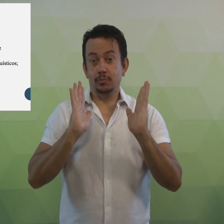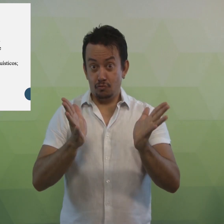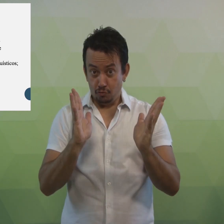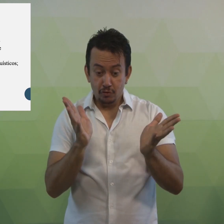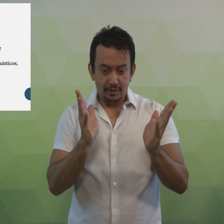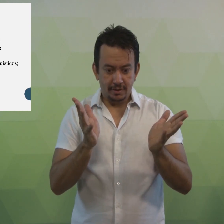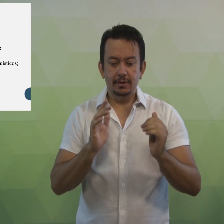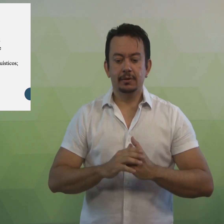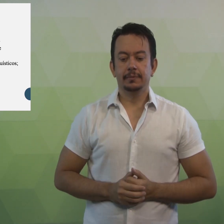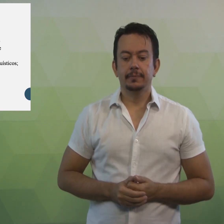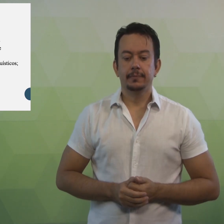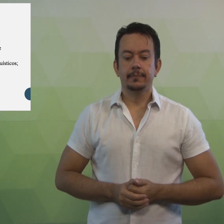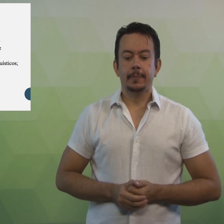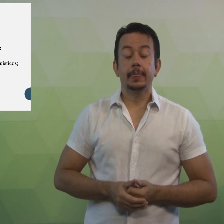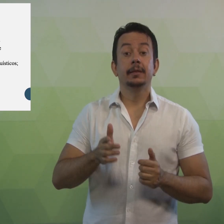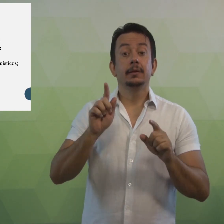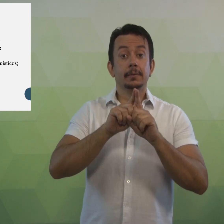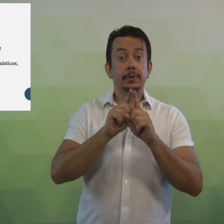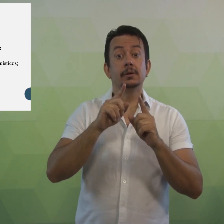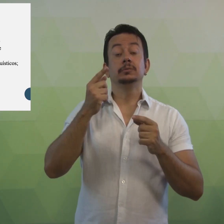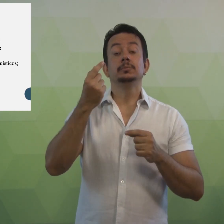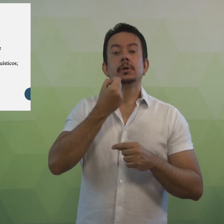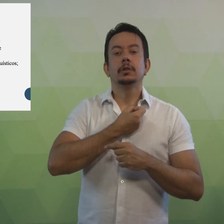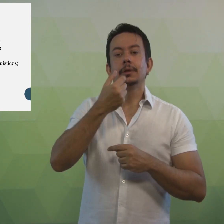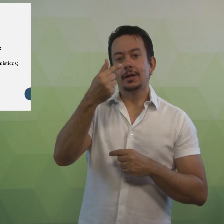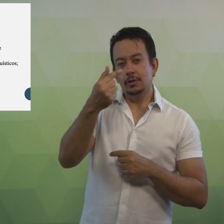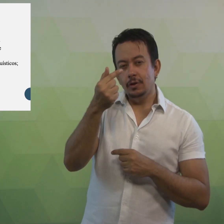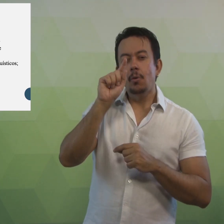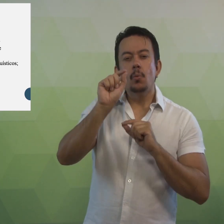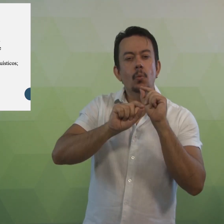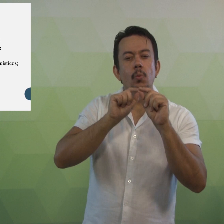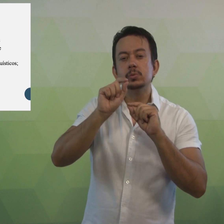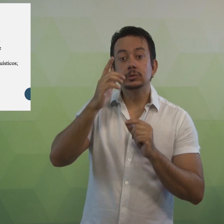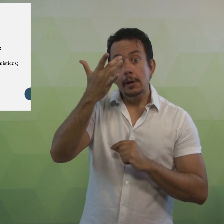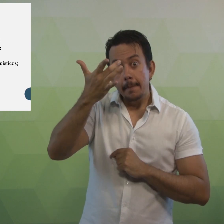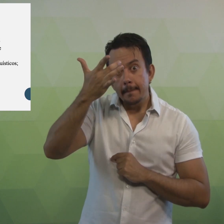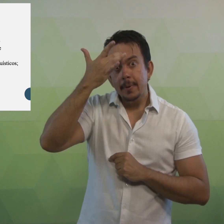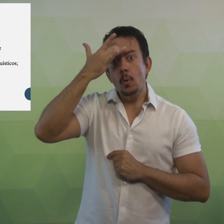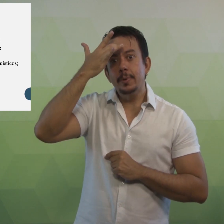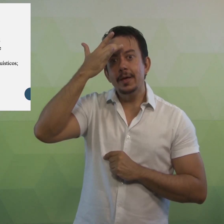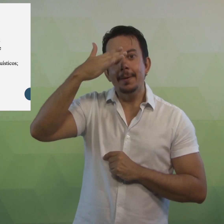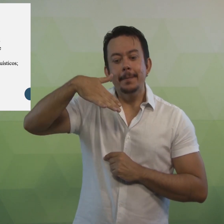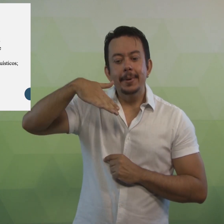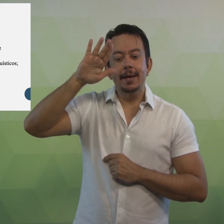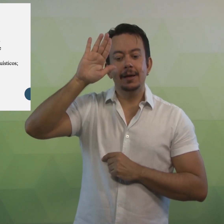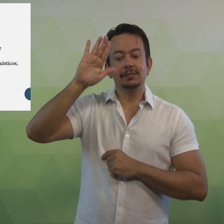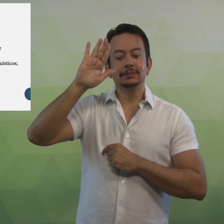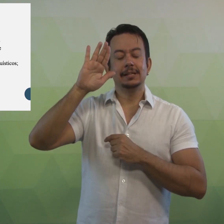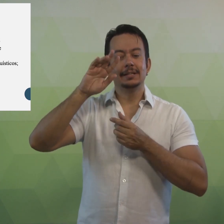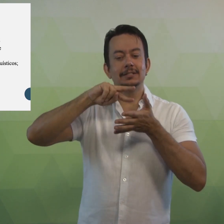vida, e aí eu já consigo fazer um texto sobre isso. No sétimo, nós temos a memória